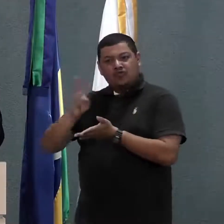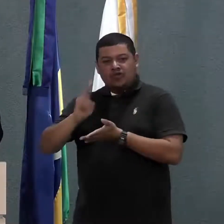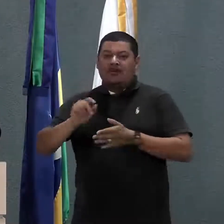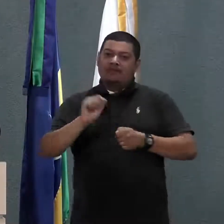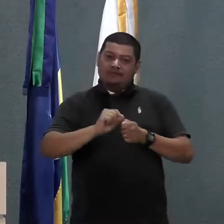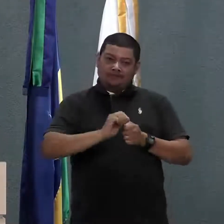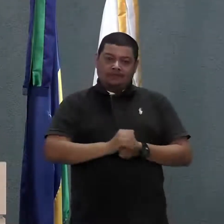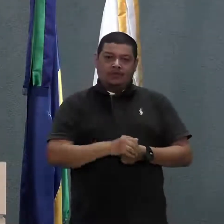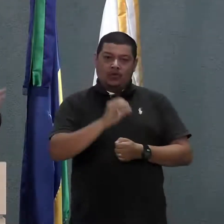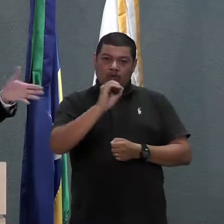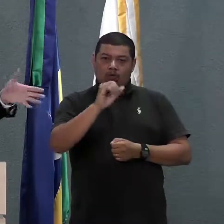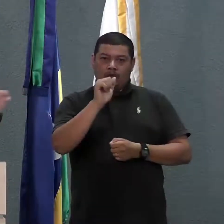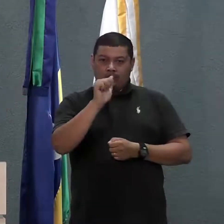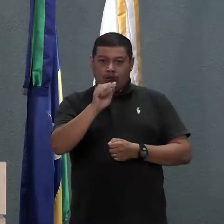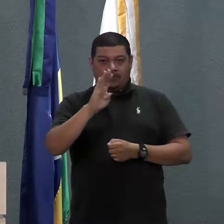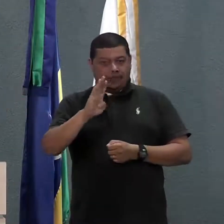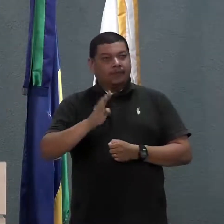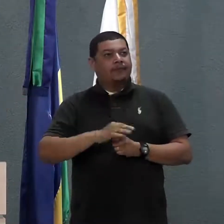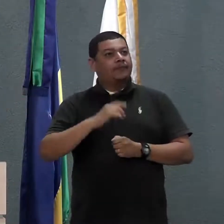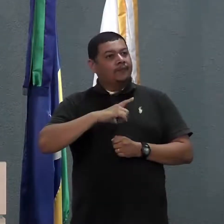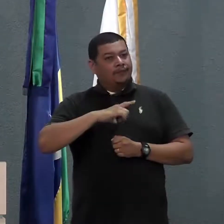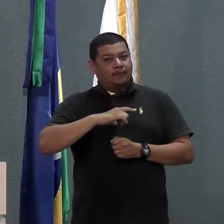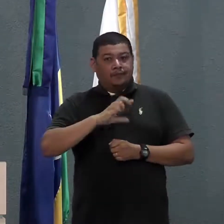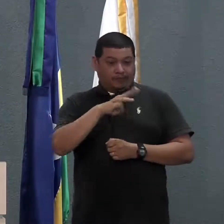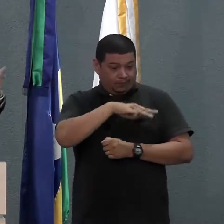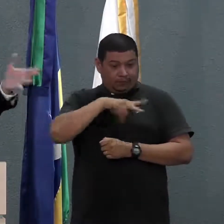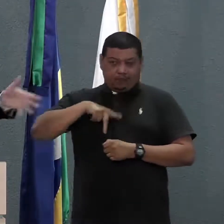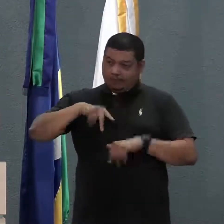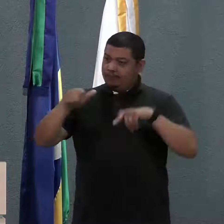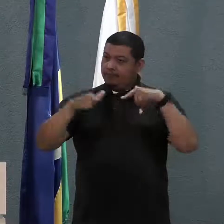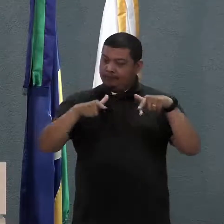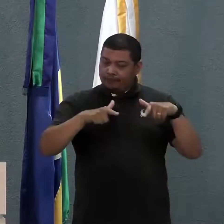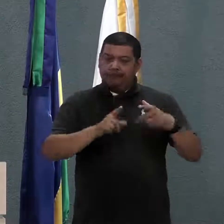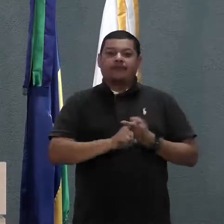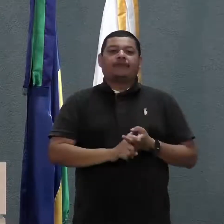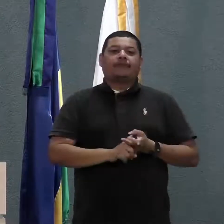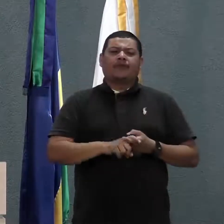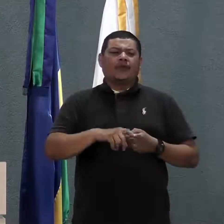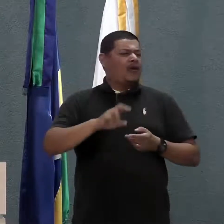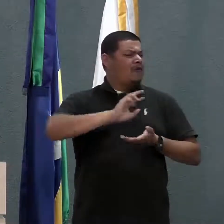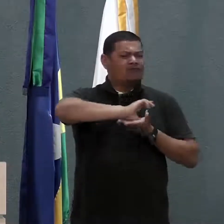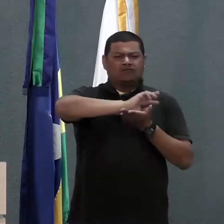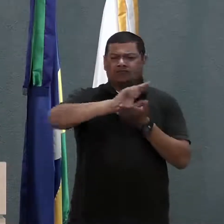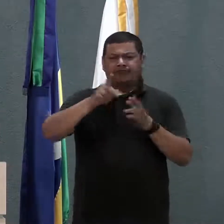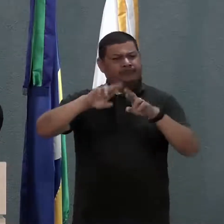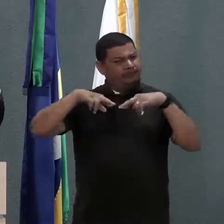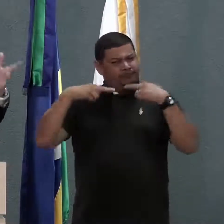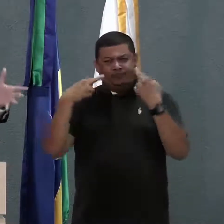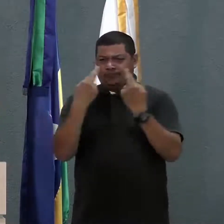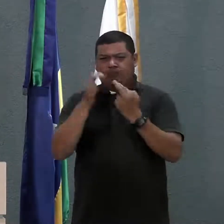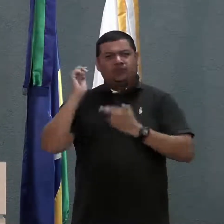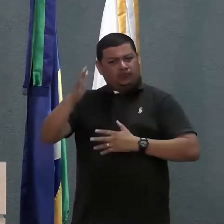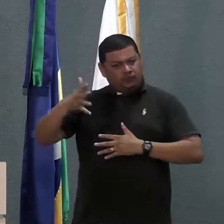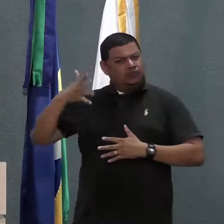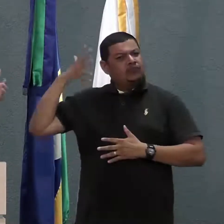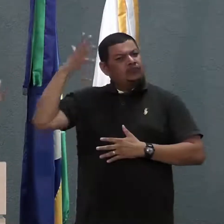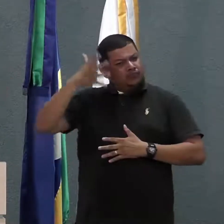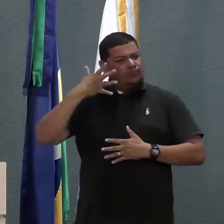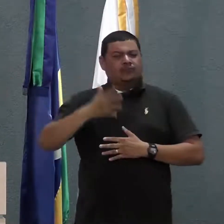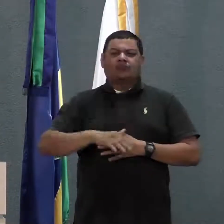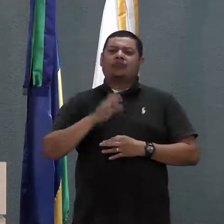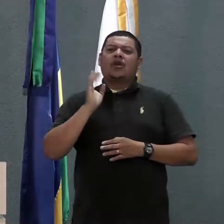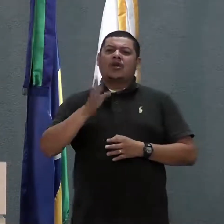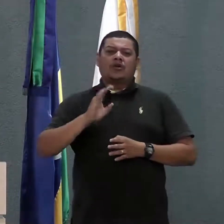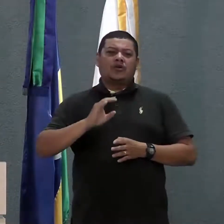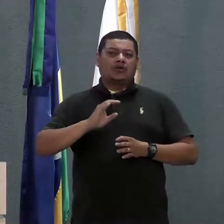da OAB, mas também agora recente com o Ministério Público do Trabalho, tivemos evento com o Sereste, doações também que foram